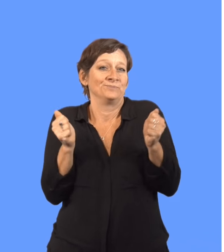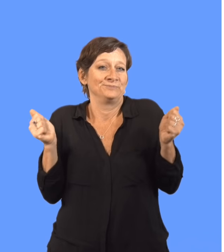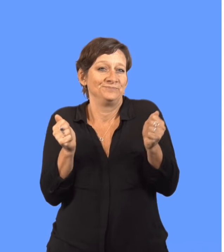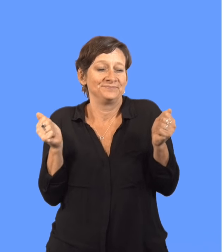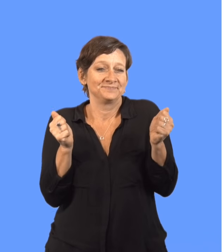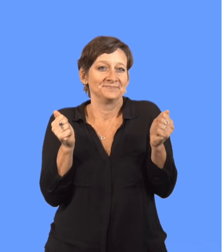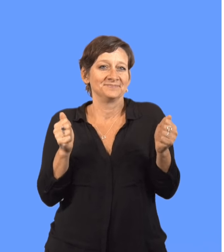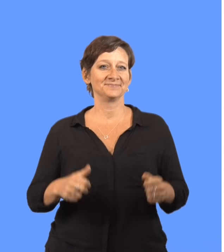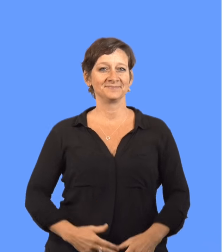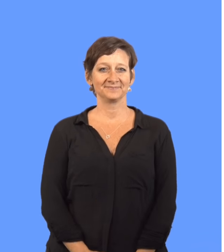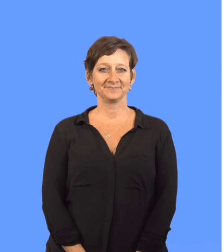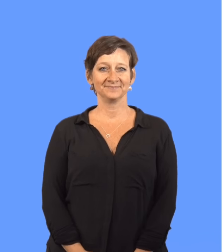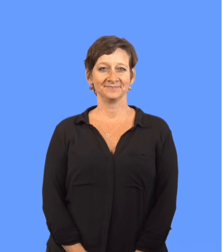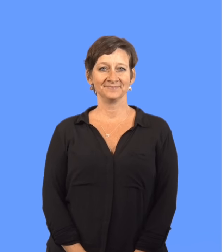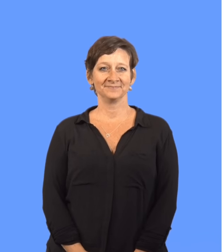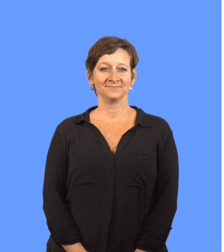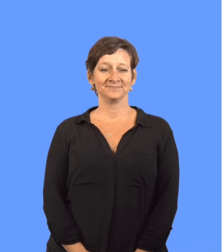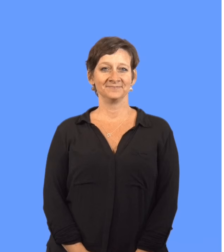¡Gracias!